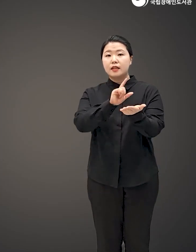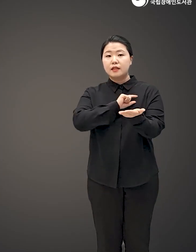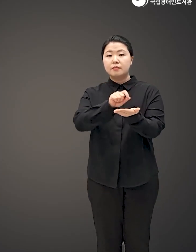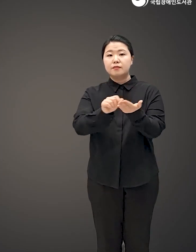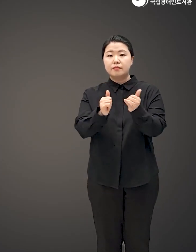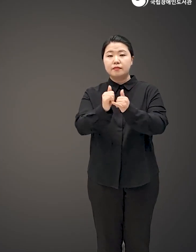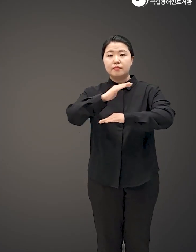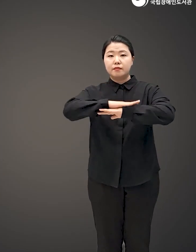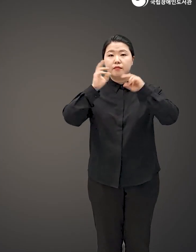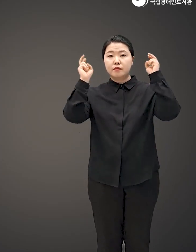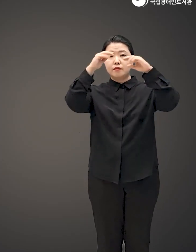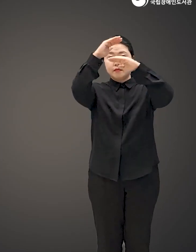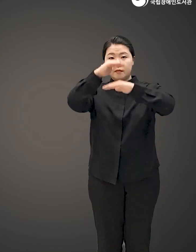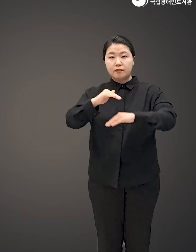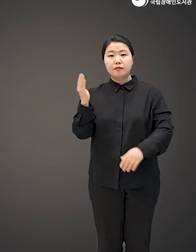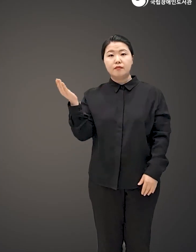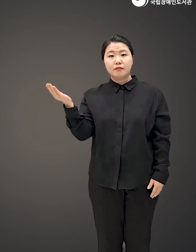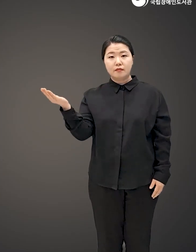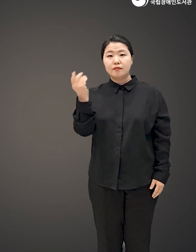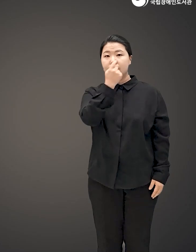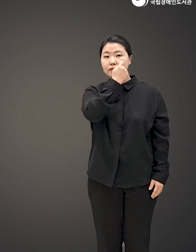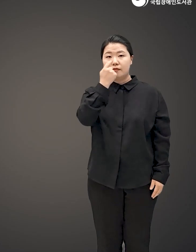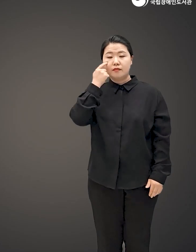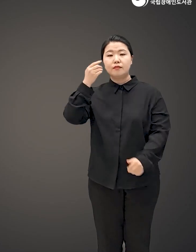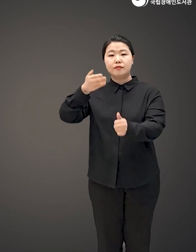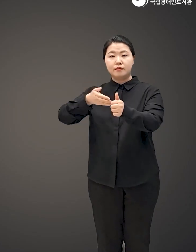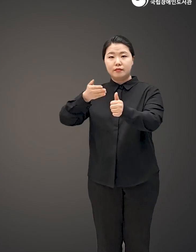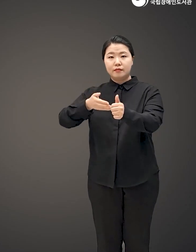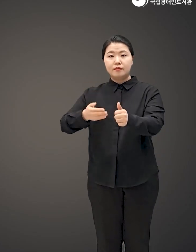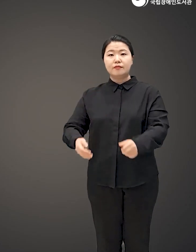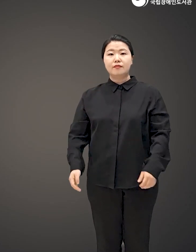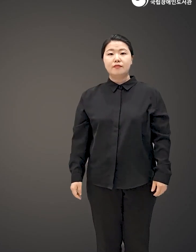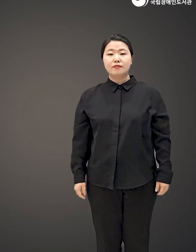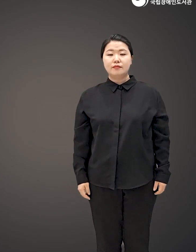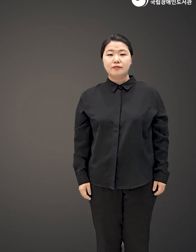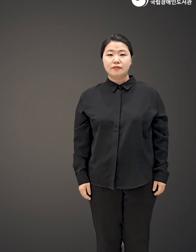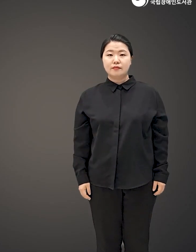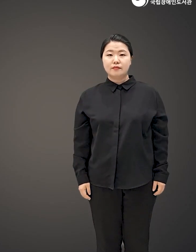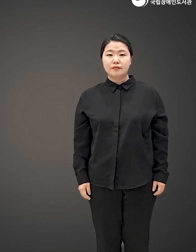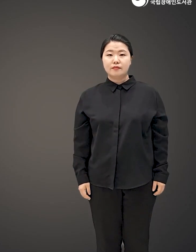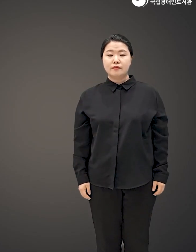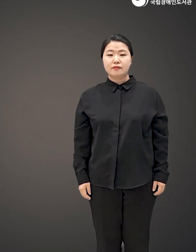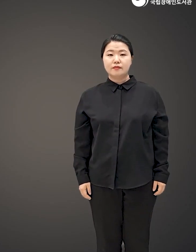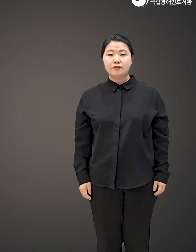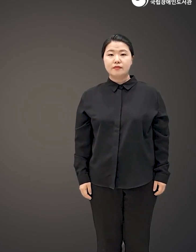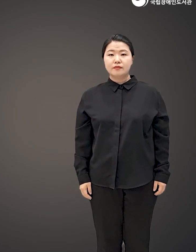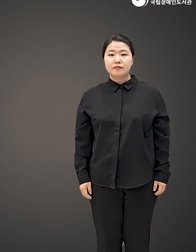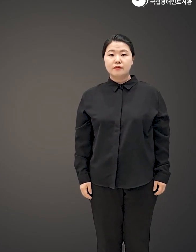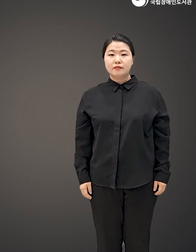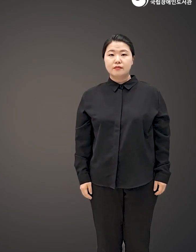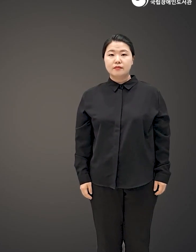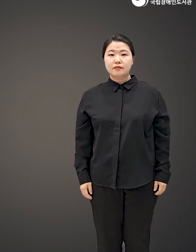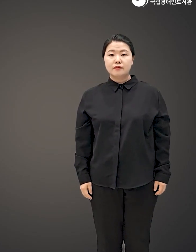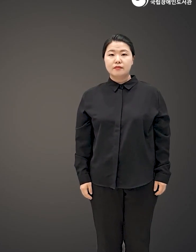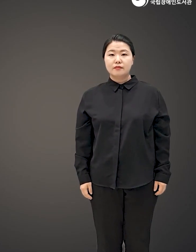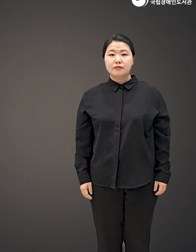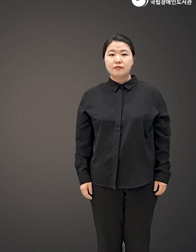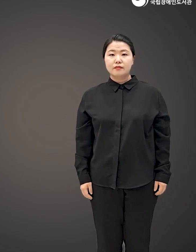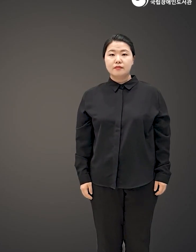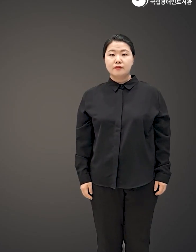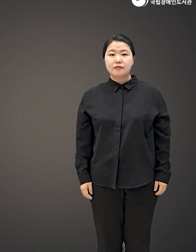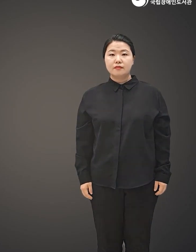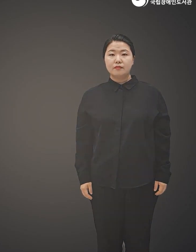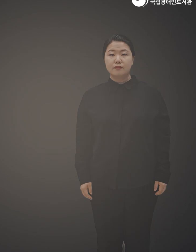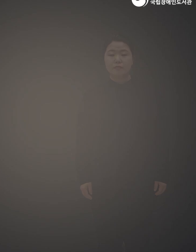도서명 편의점. 저자 이영하. 그림 이소영. 출판사 고래배 속.